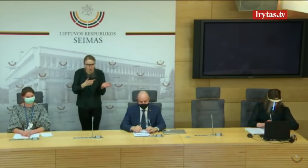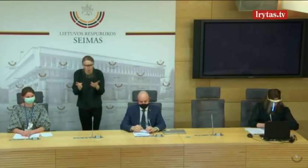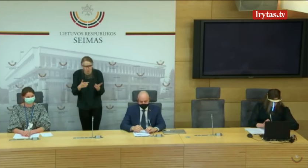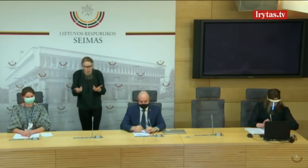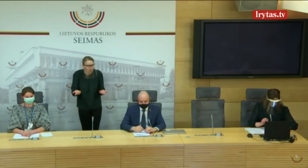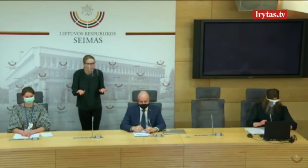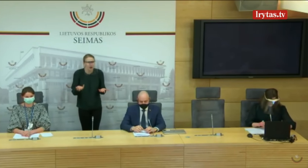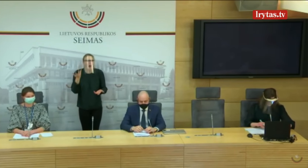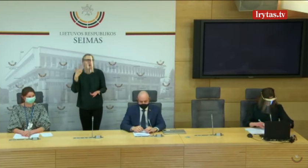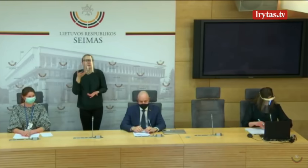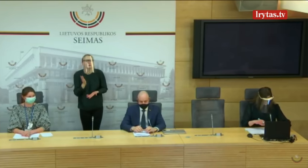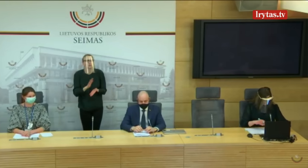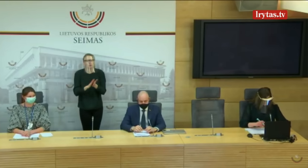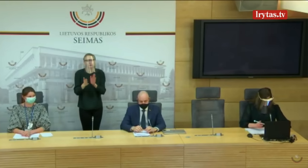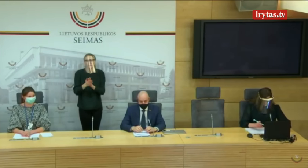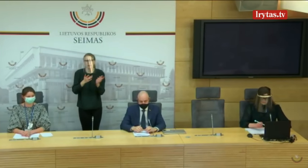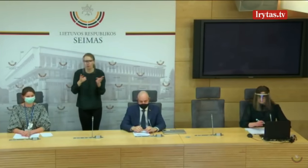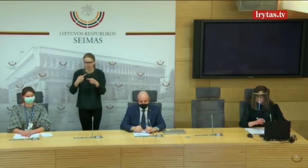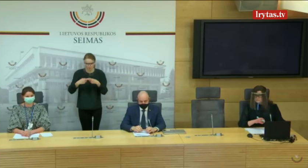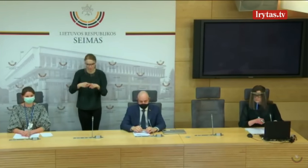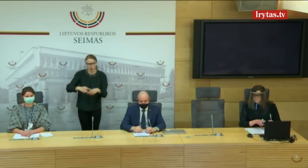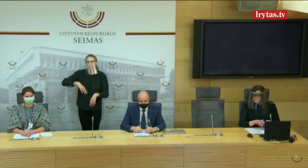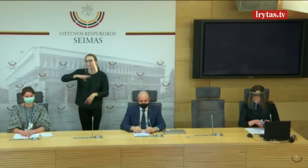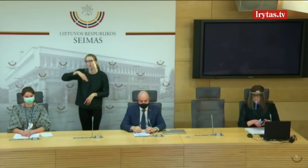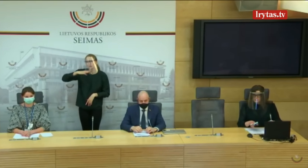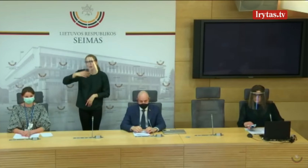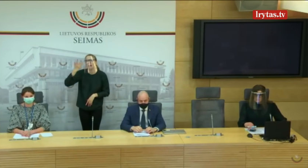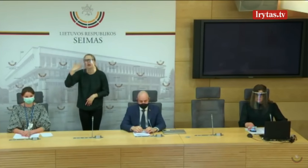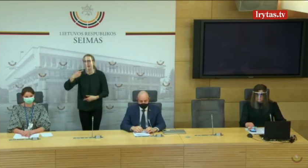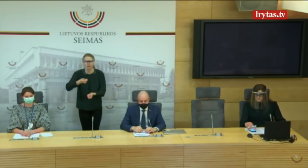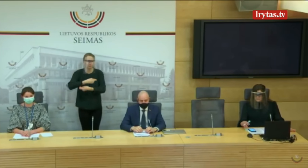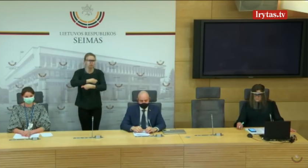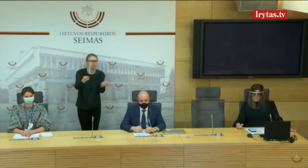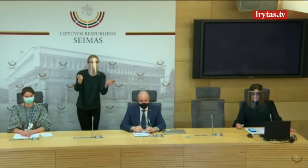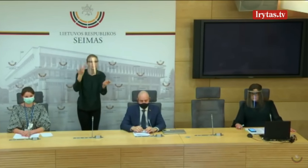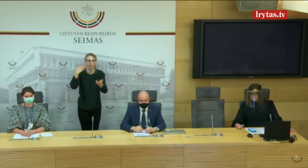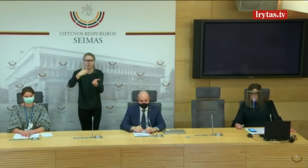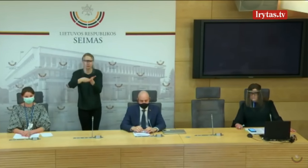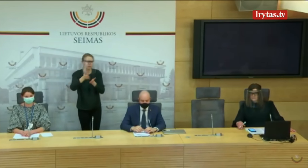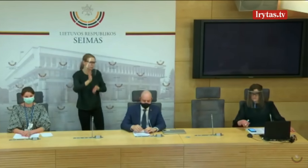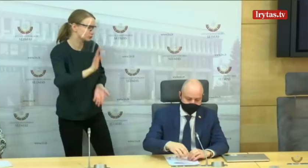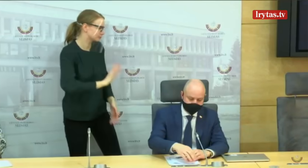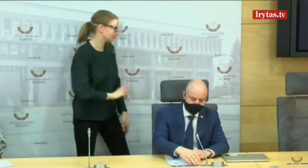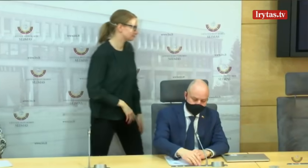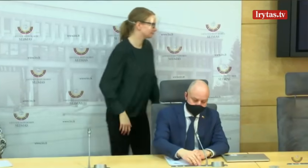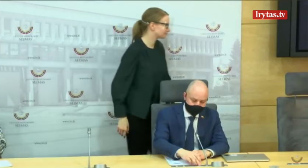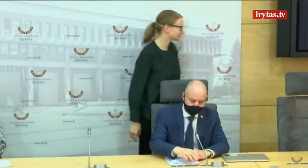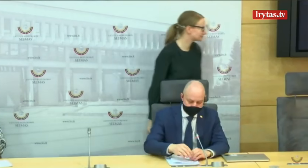ar turima užtektinai priemonių ir kada galbūt jas ruošiamas įsigyti, jeigu kažko tai trūksta. Ačiū.